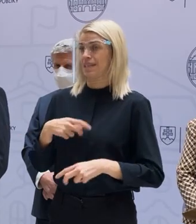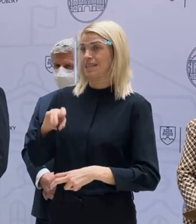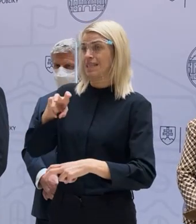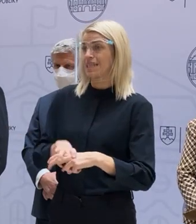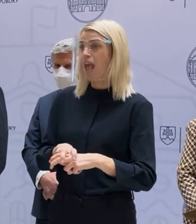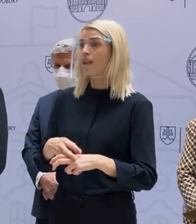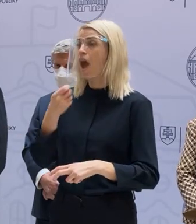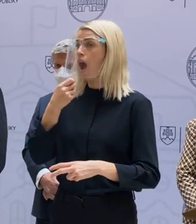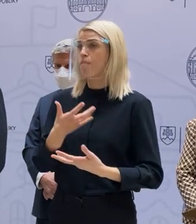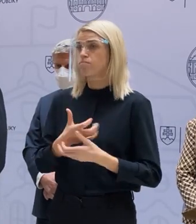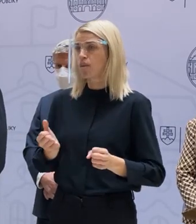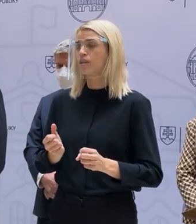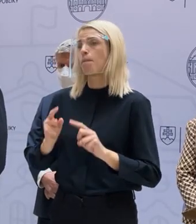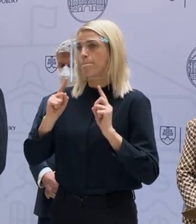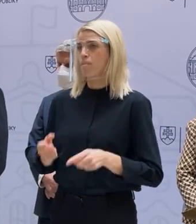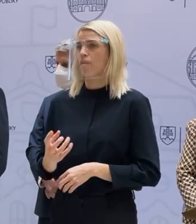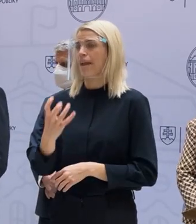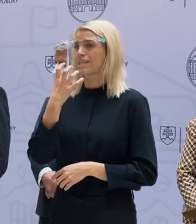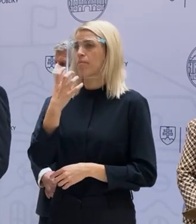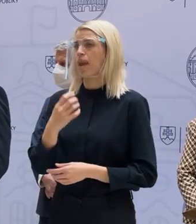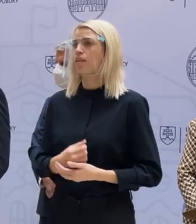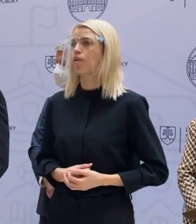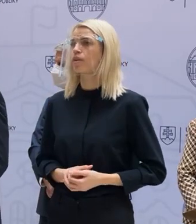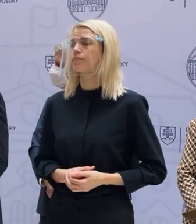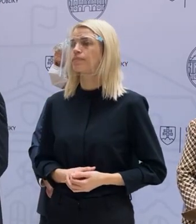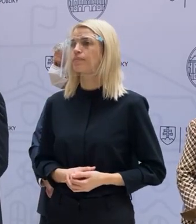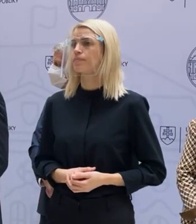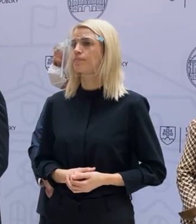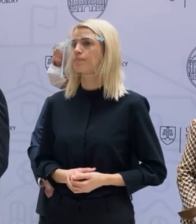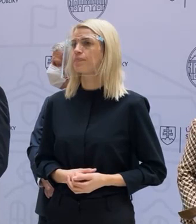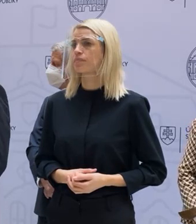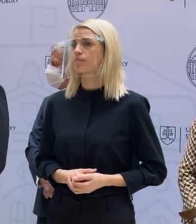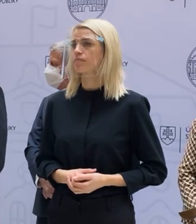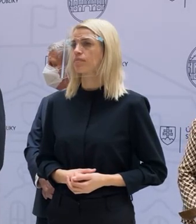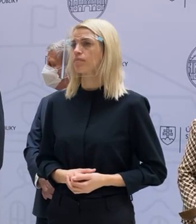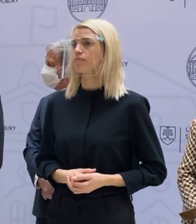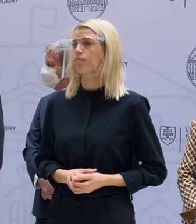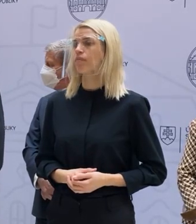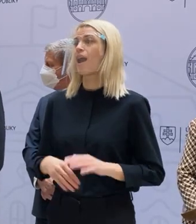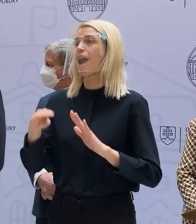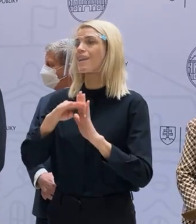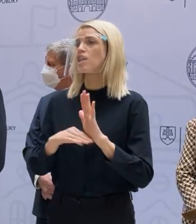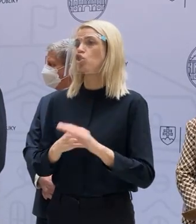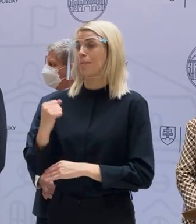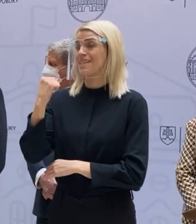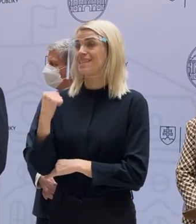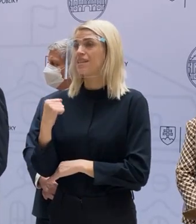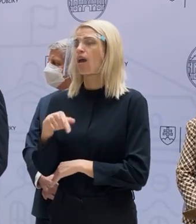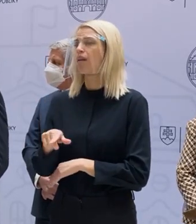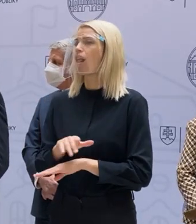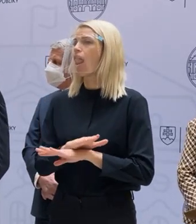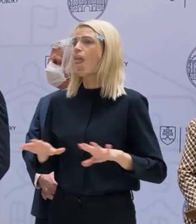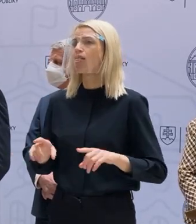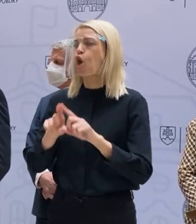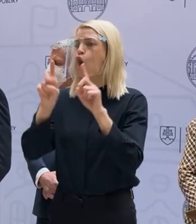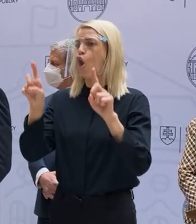pri stole, nekonzumuje, tak má povinnosť nosiť respirátor. V režime základ je iba